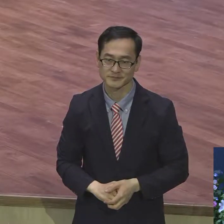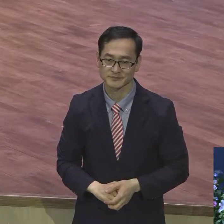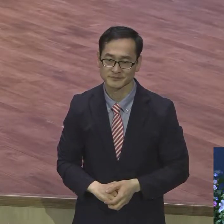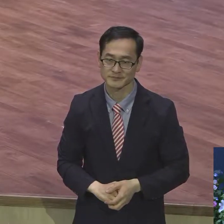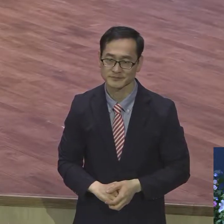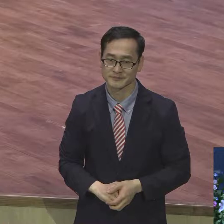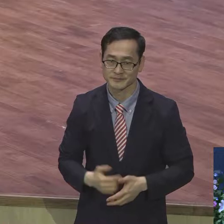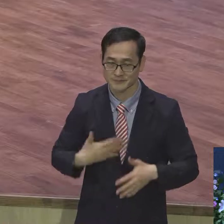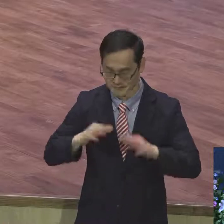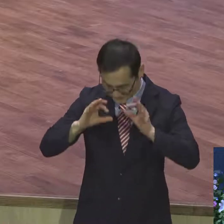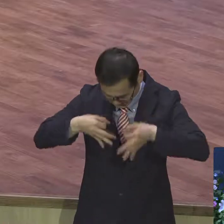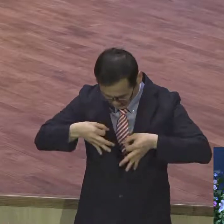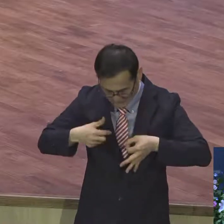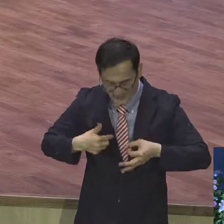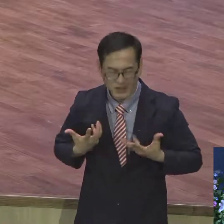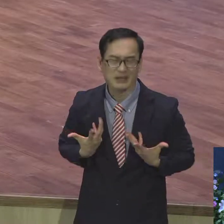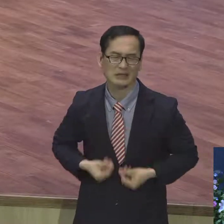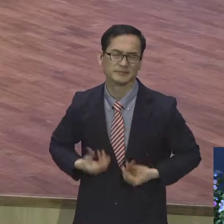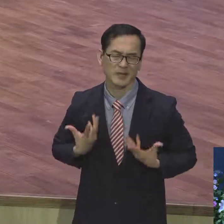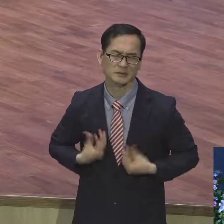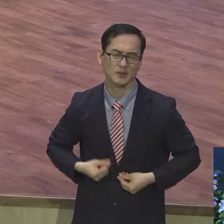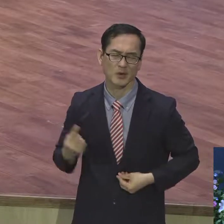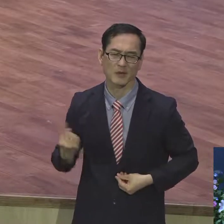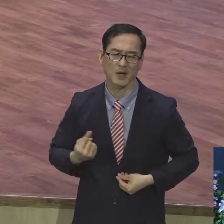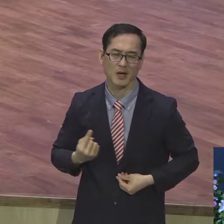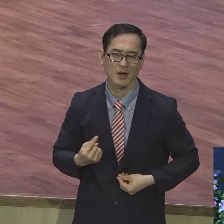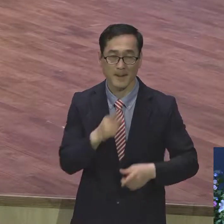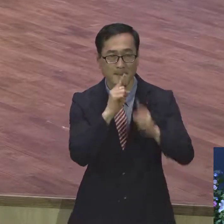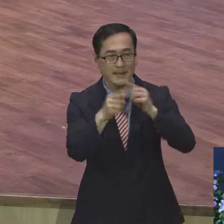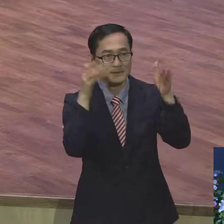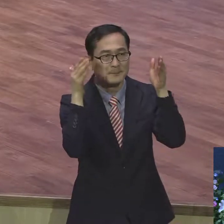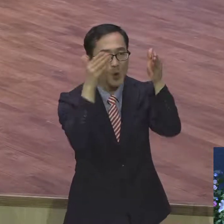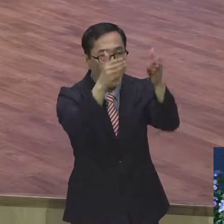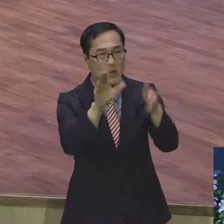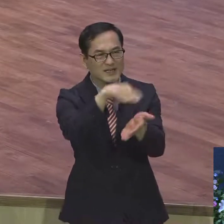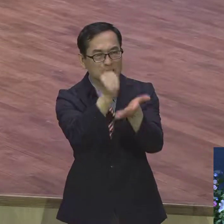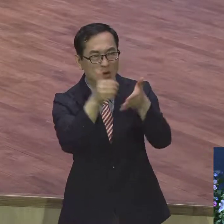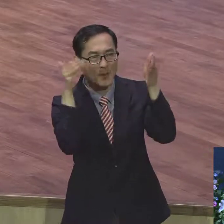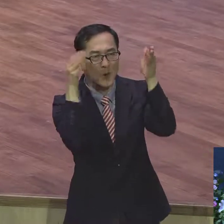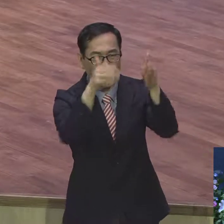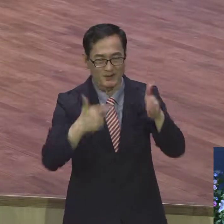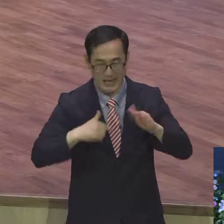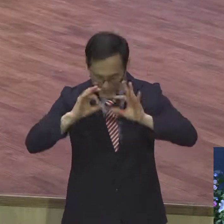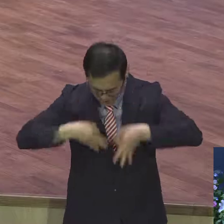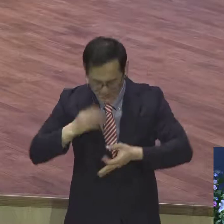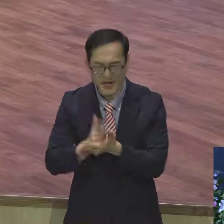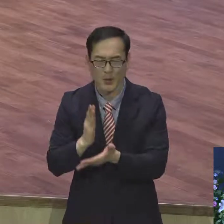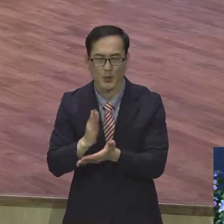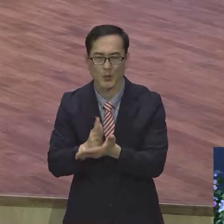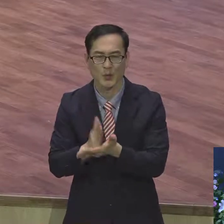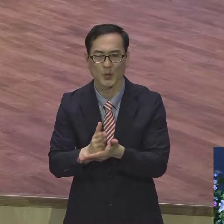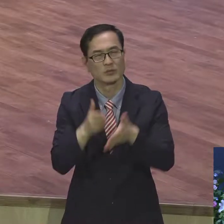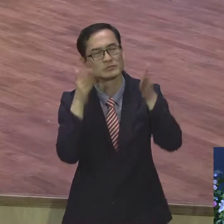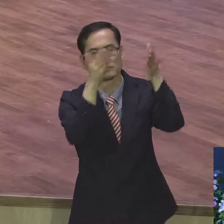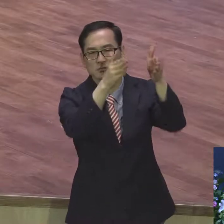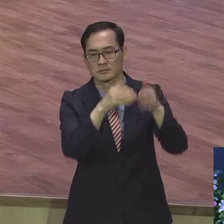낙심입니다. 말씀 바라보고 그리스도 바라보기 자기 자신 바라보는 순간에 낙심입니다.